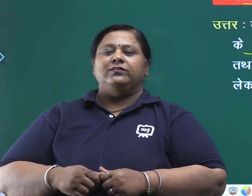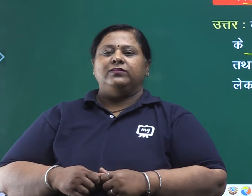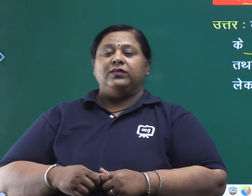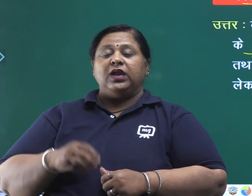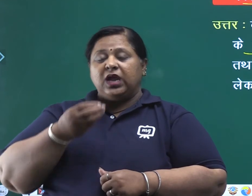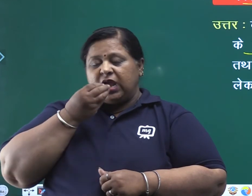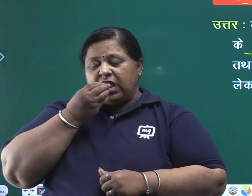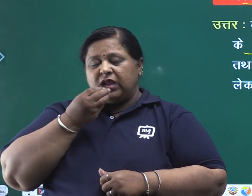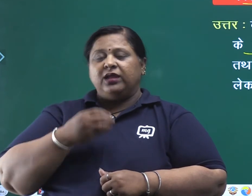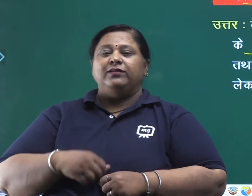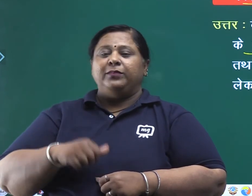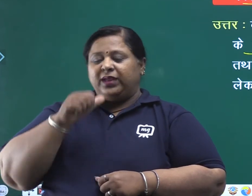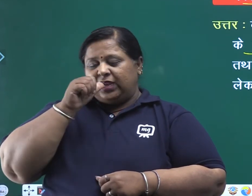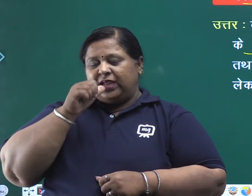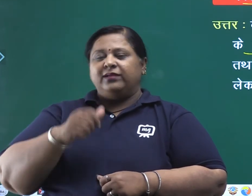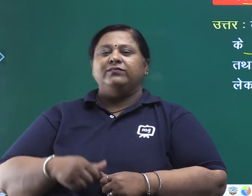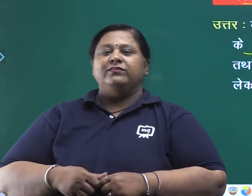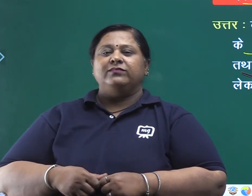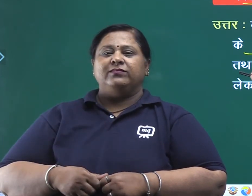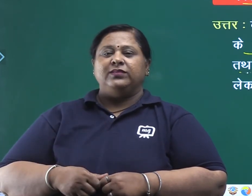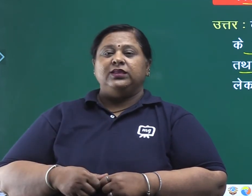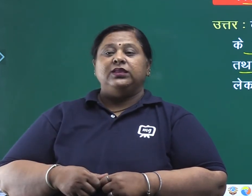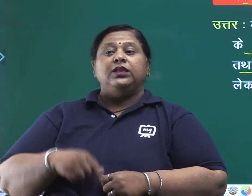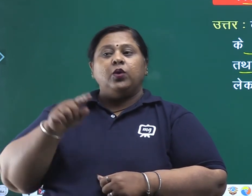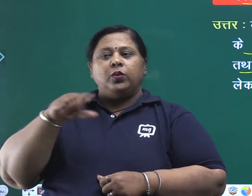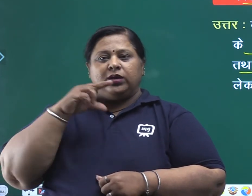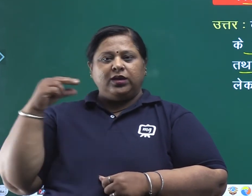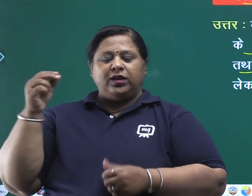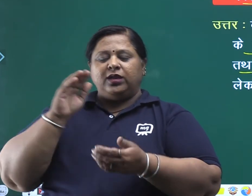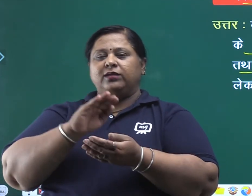के खाने पीने तथा उनकी